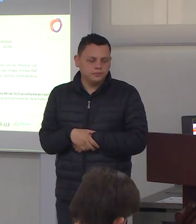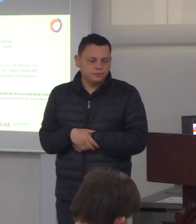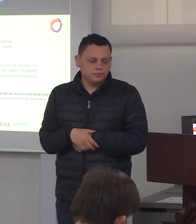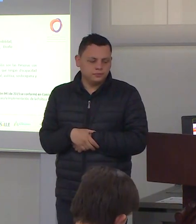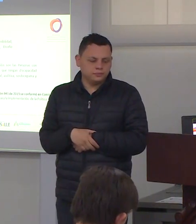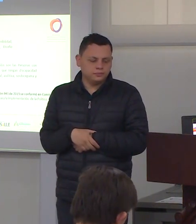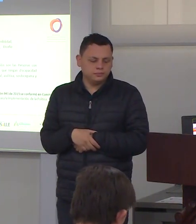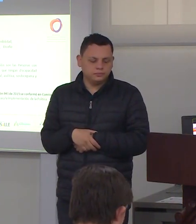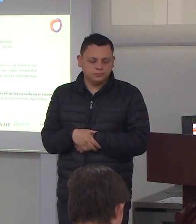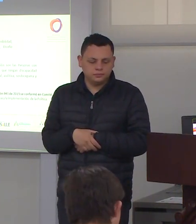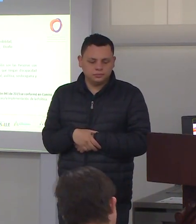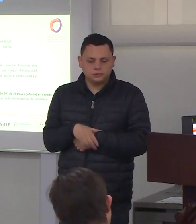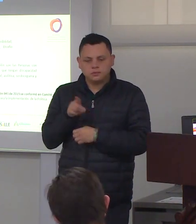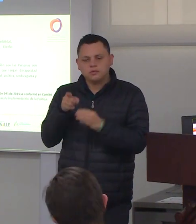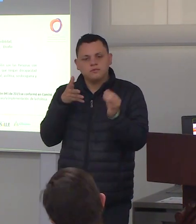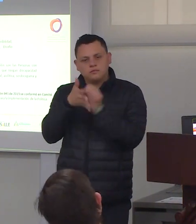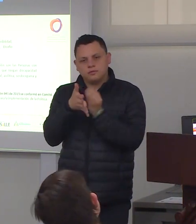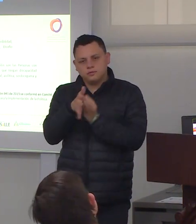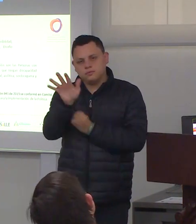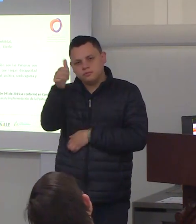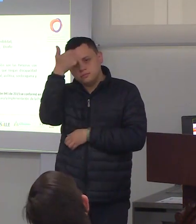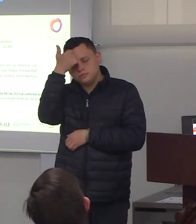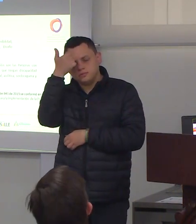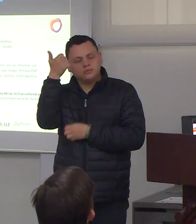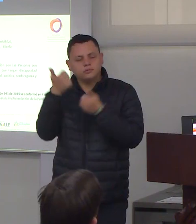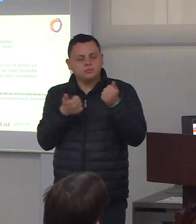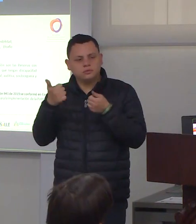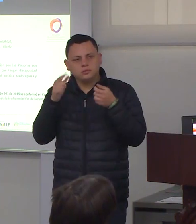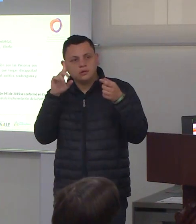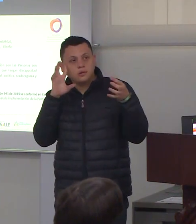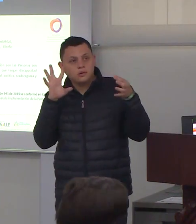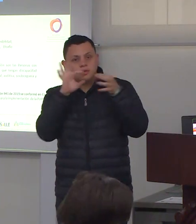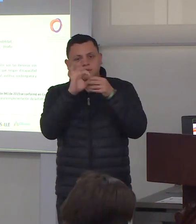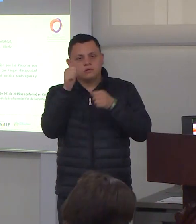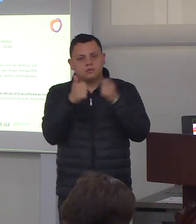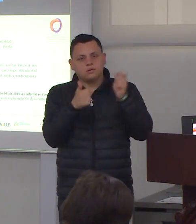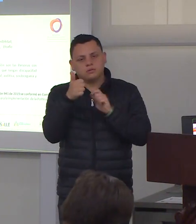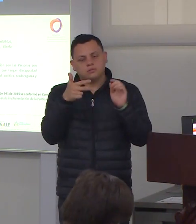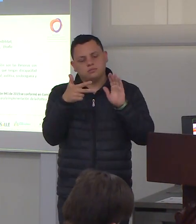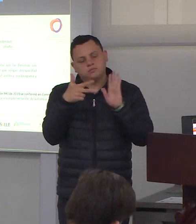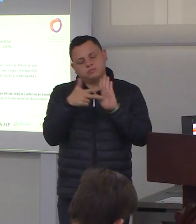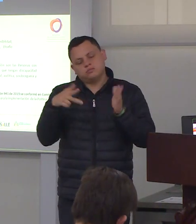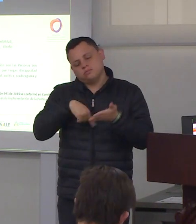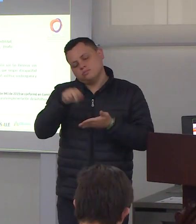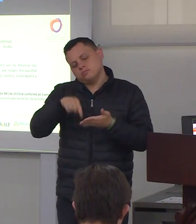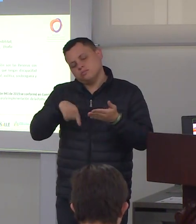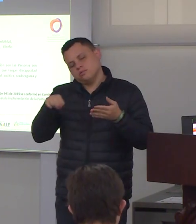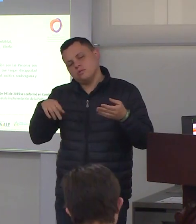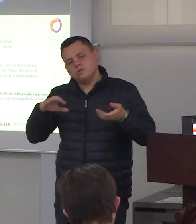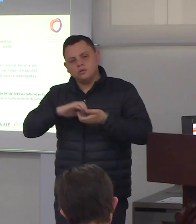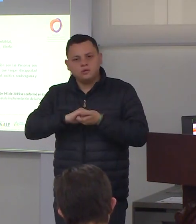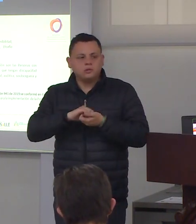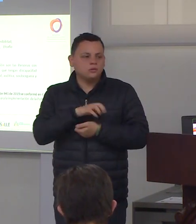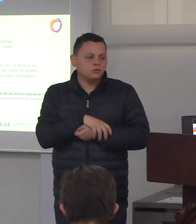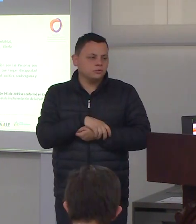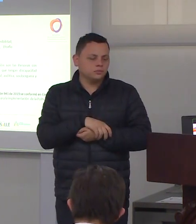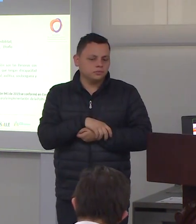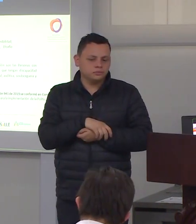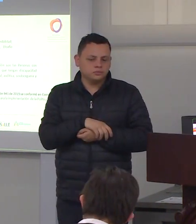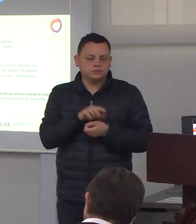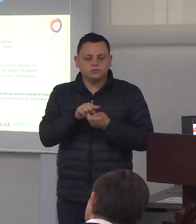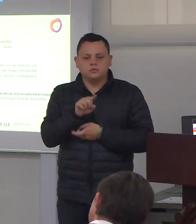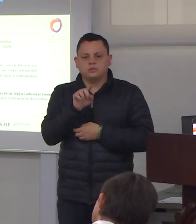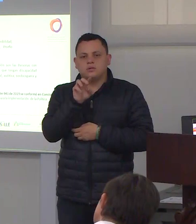Como datos relevantes, esto está ceñido de acuerdo con la convención, con los lineamientos de la convención. Tenemos